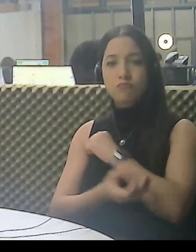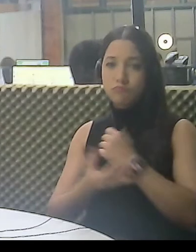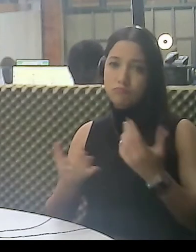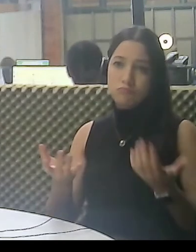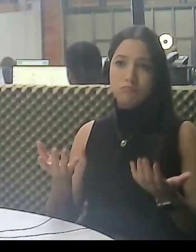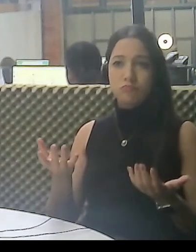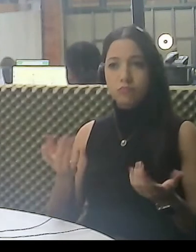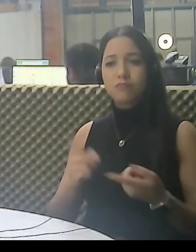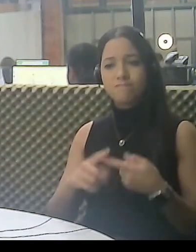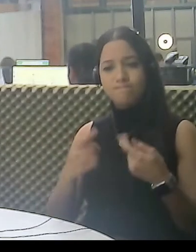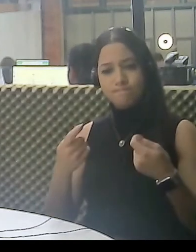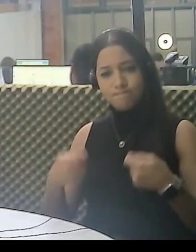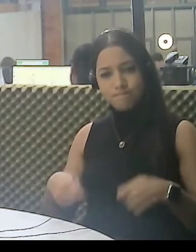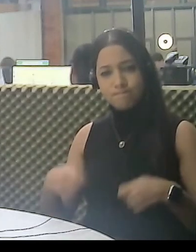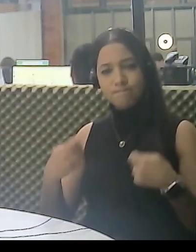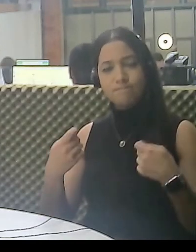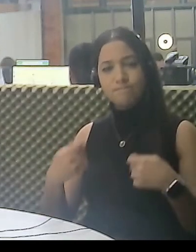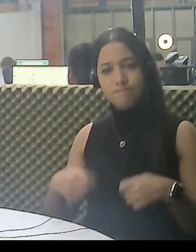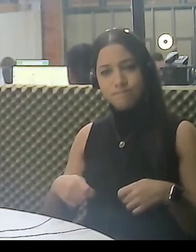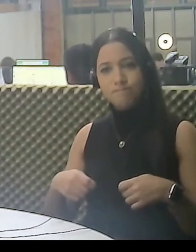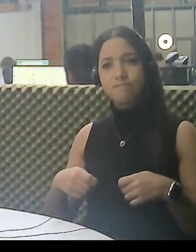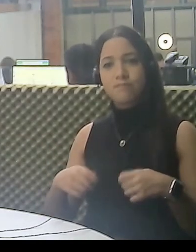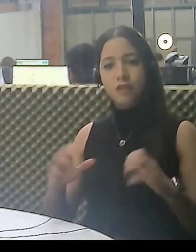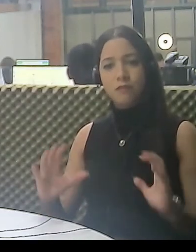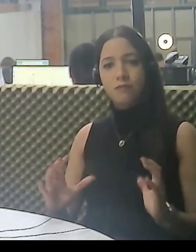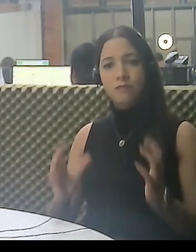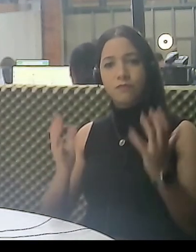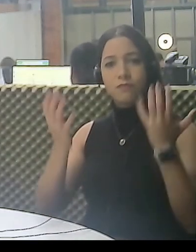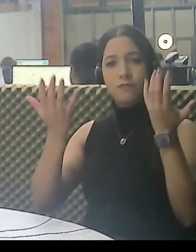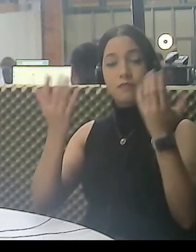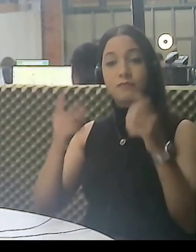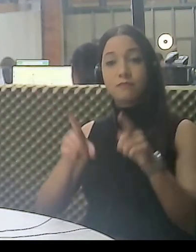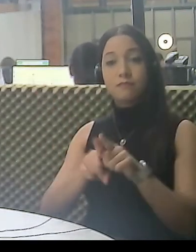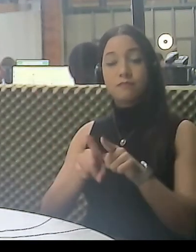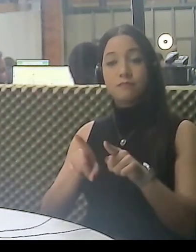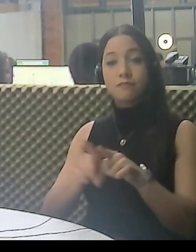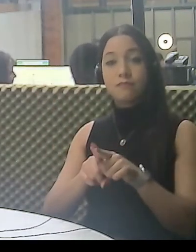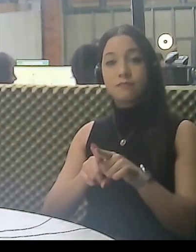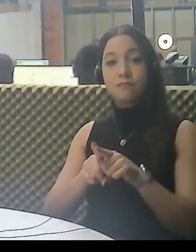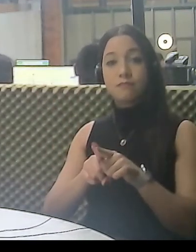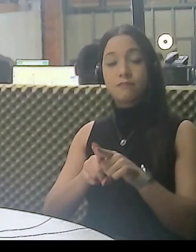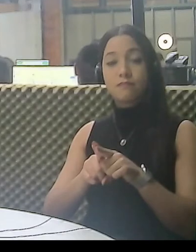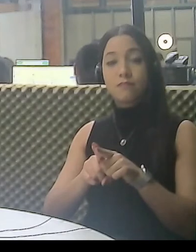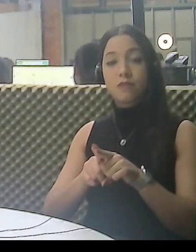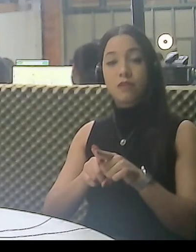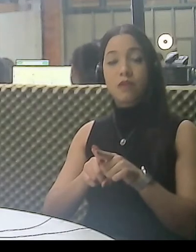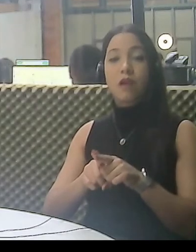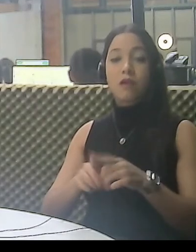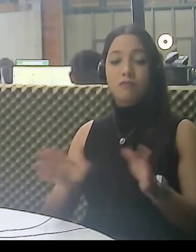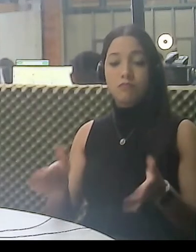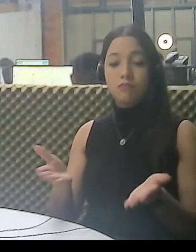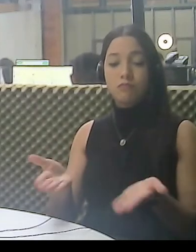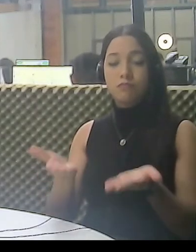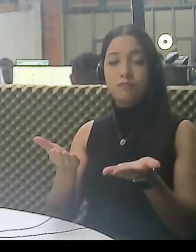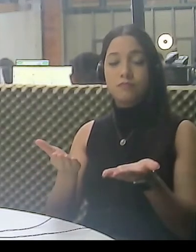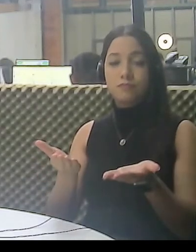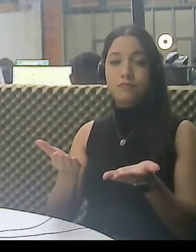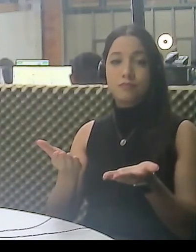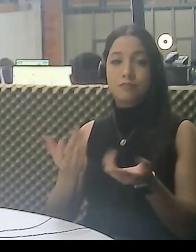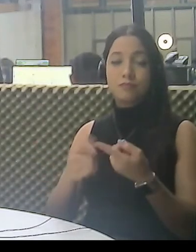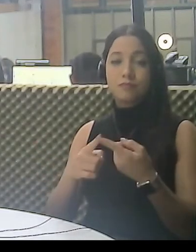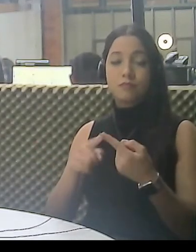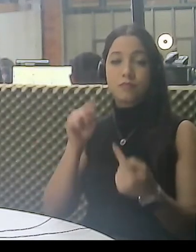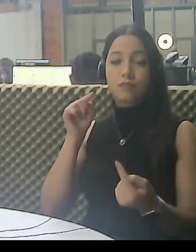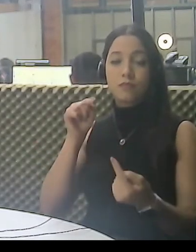gente precisa para a realização da festa, também a celebração do termo de fomento, onde